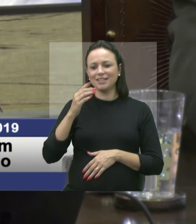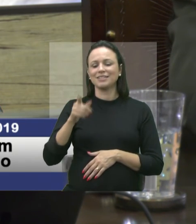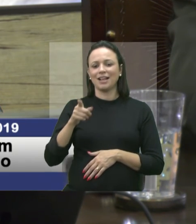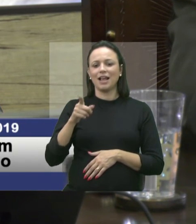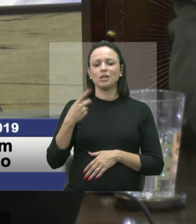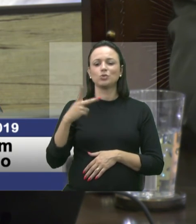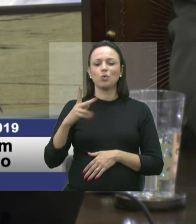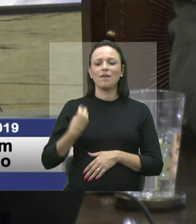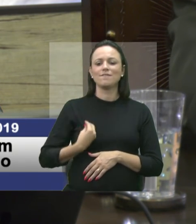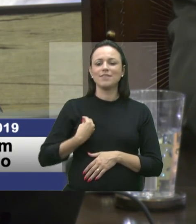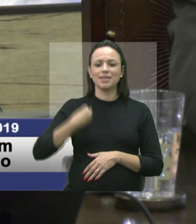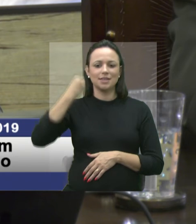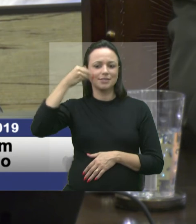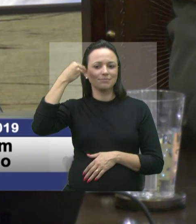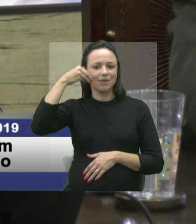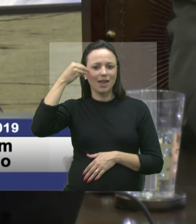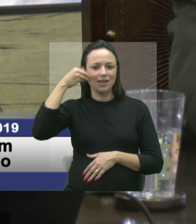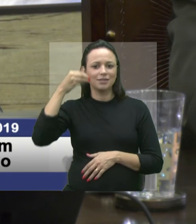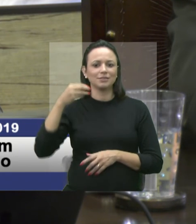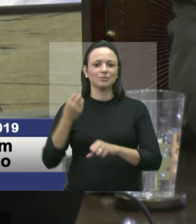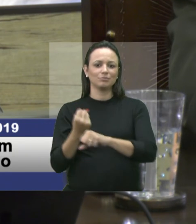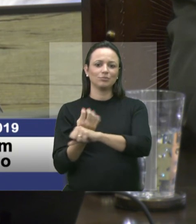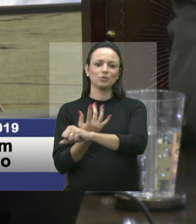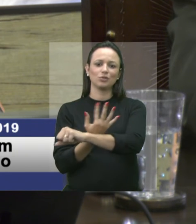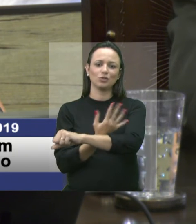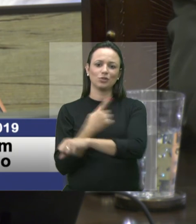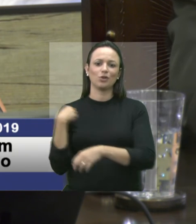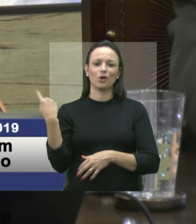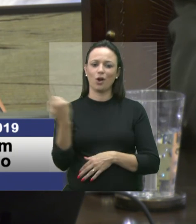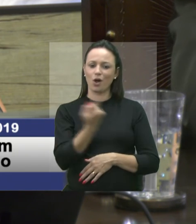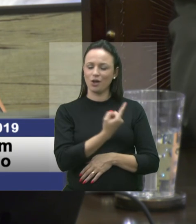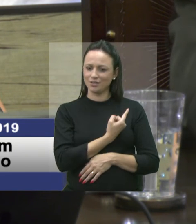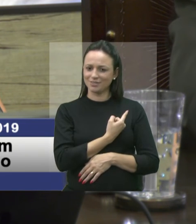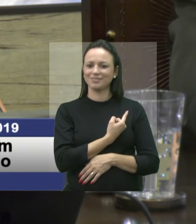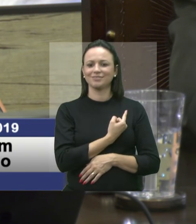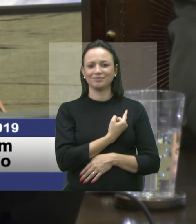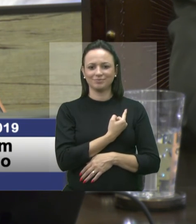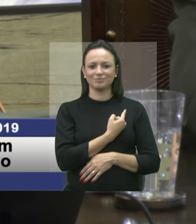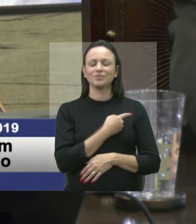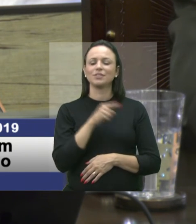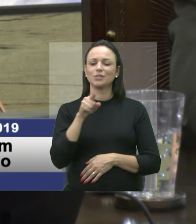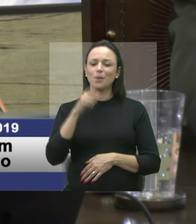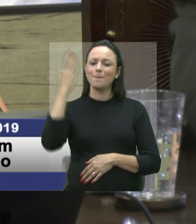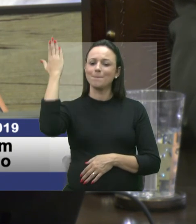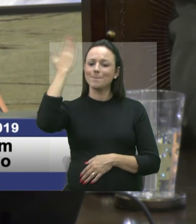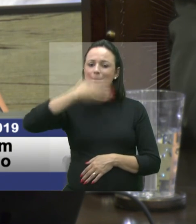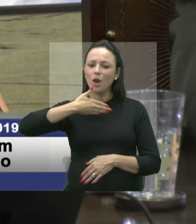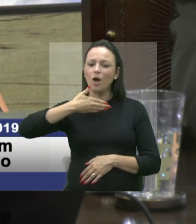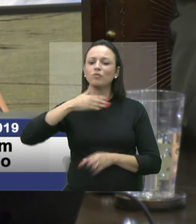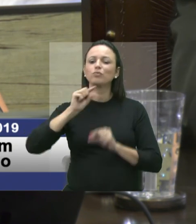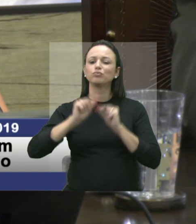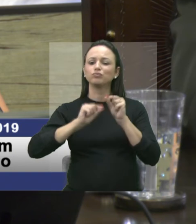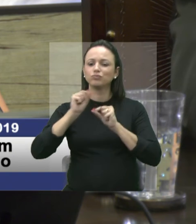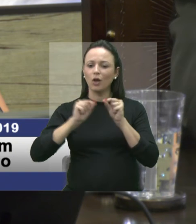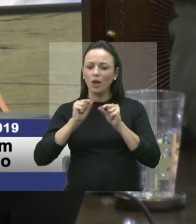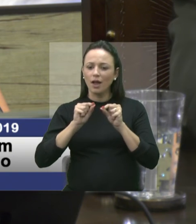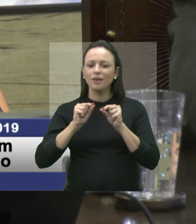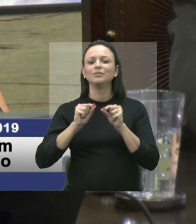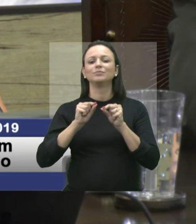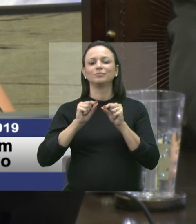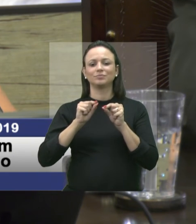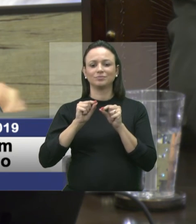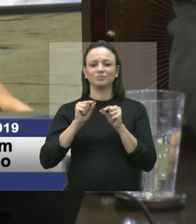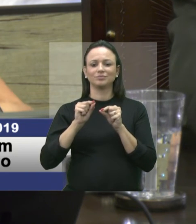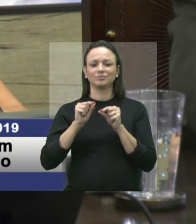dele, a qual emocionou aqui a todos nós, e só vem comprovar que a gente não tem do